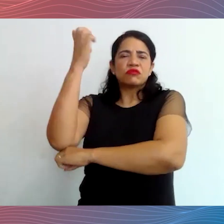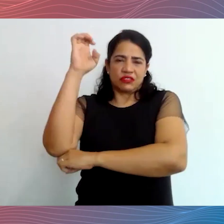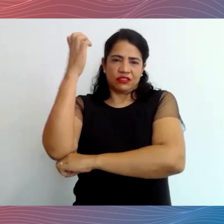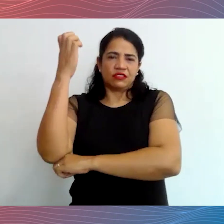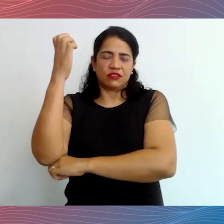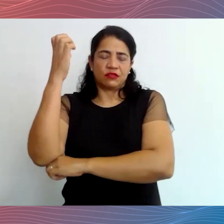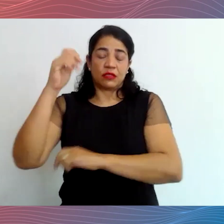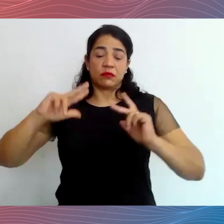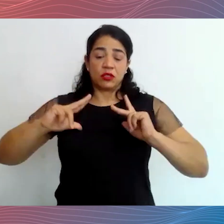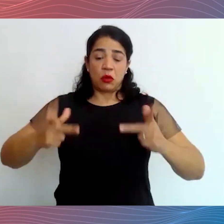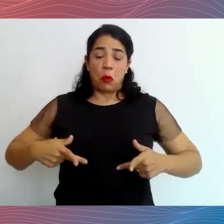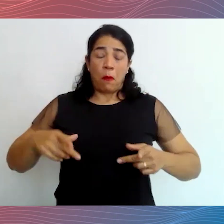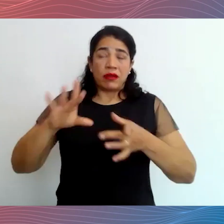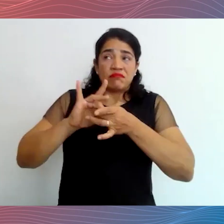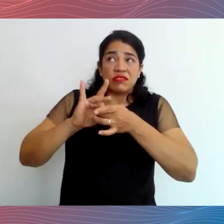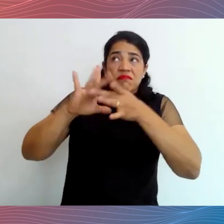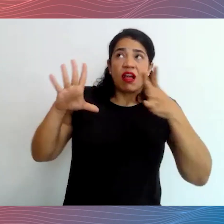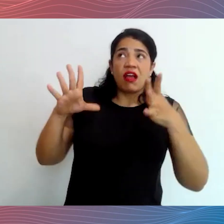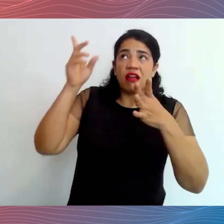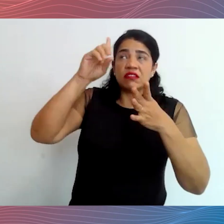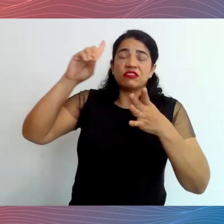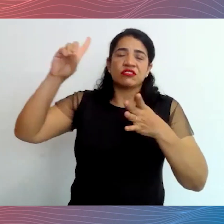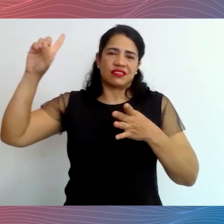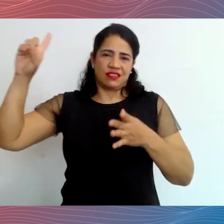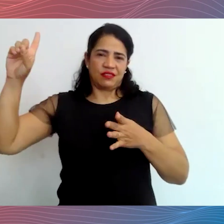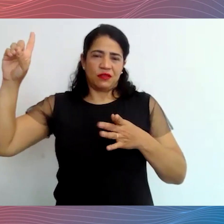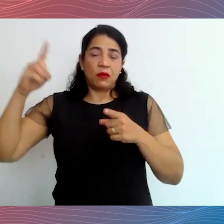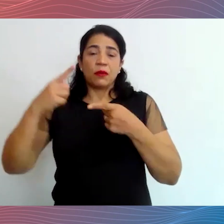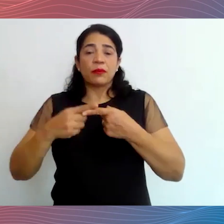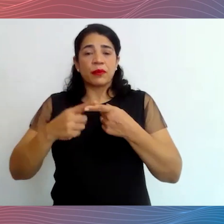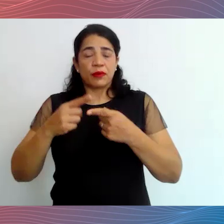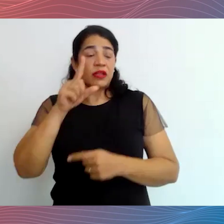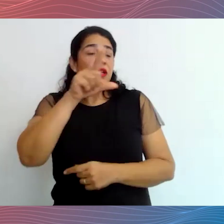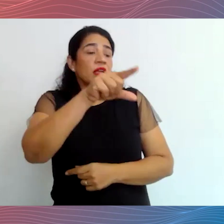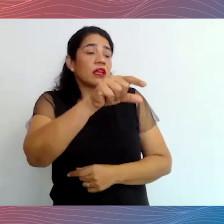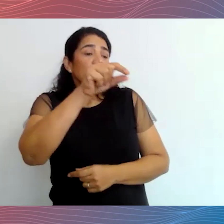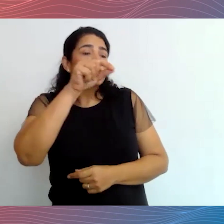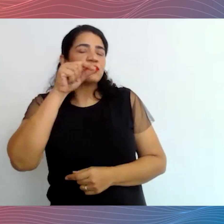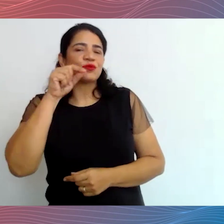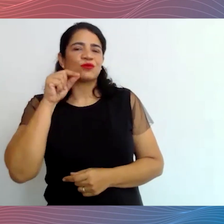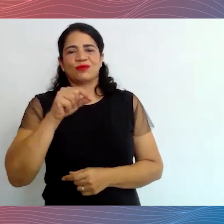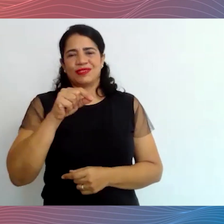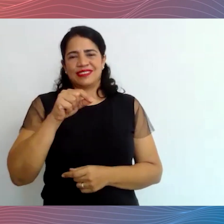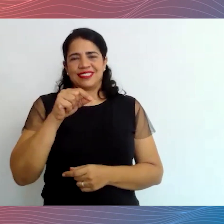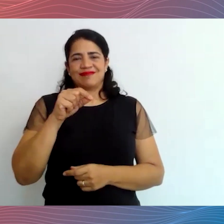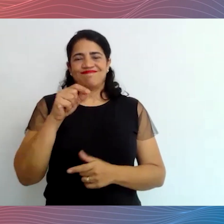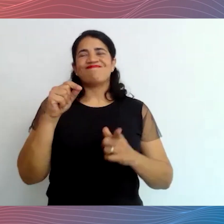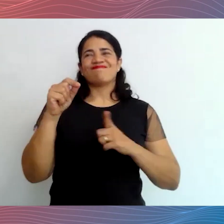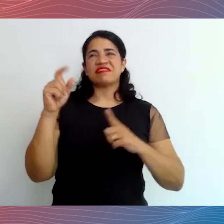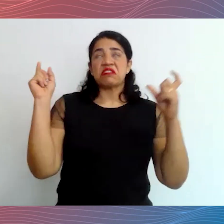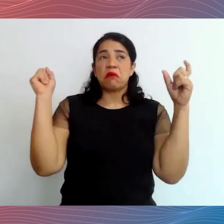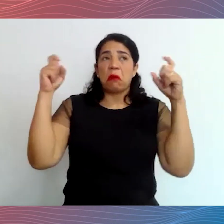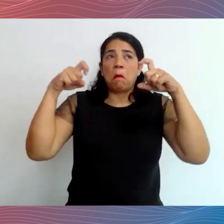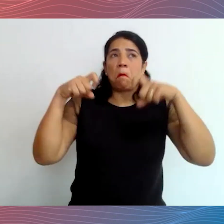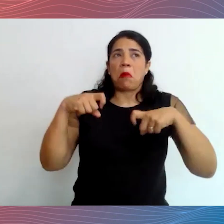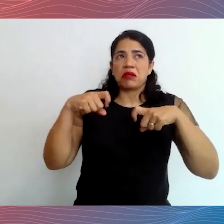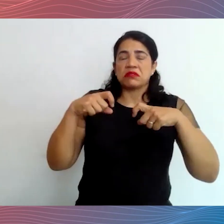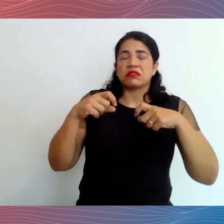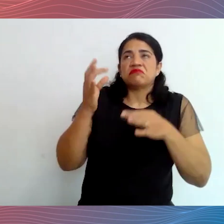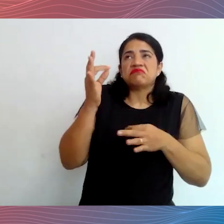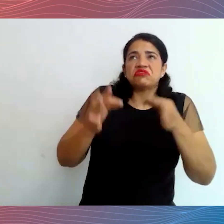aquele elemento, né, que dá a capacidade para o homem julgar, para o homem viver pela sua